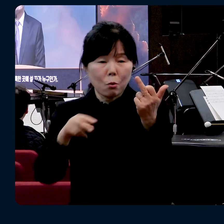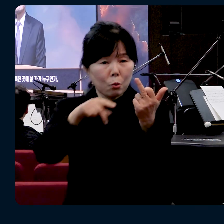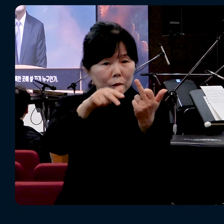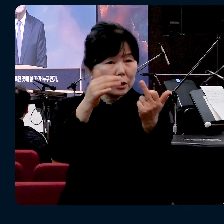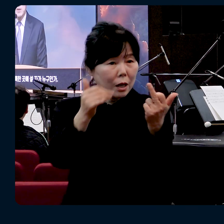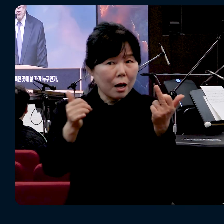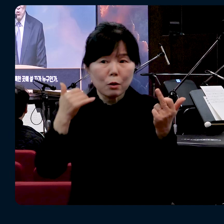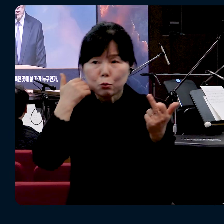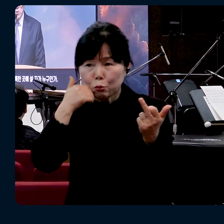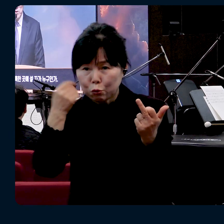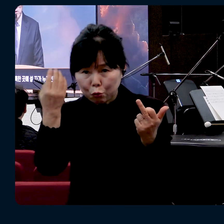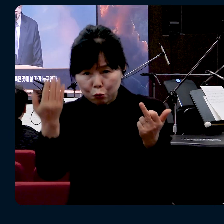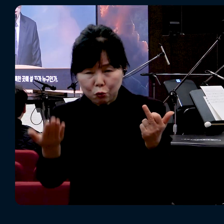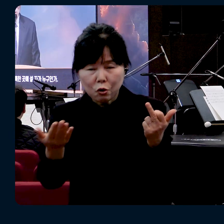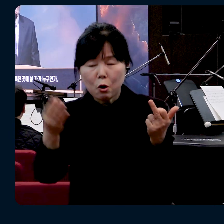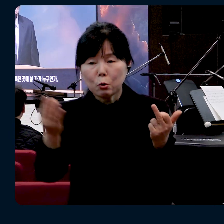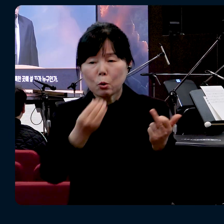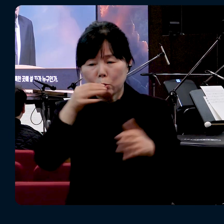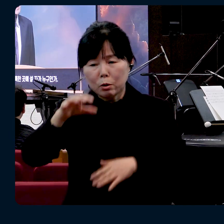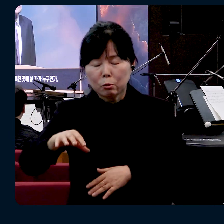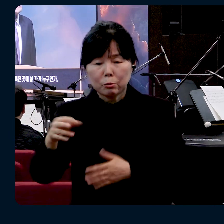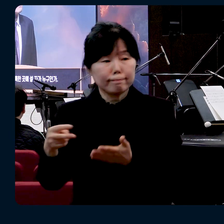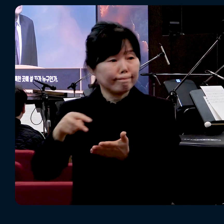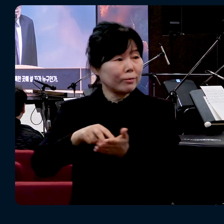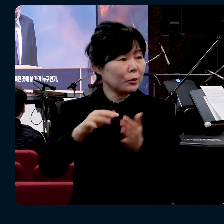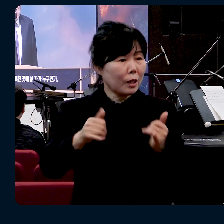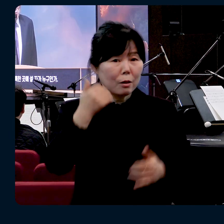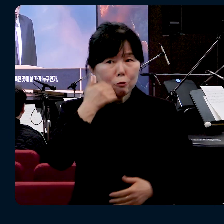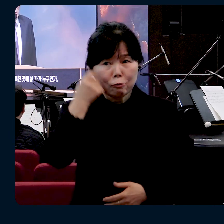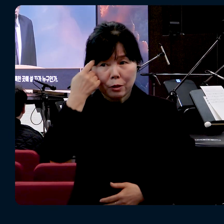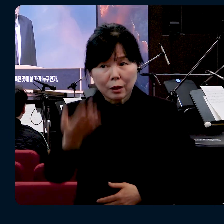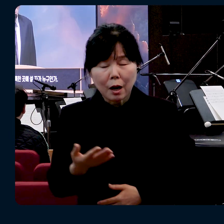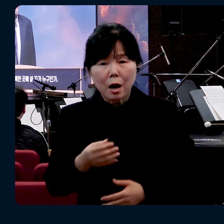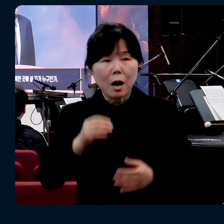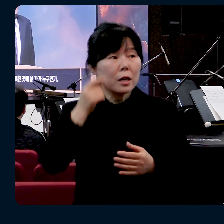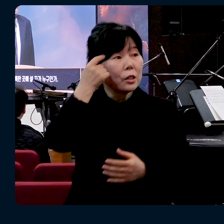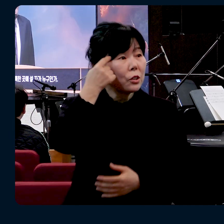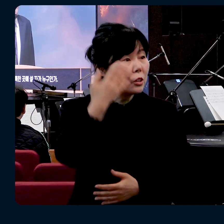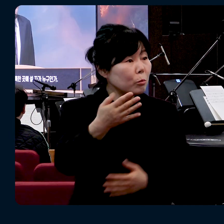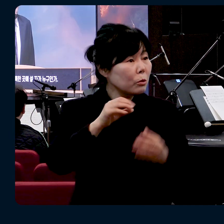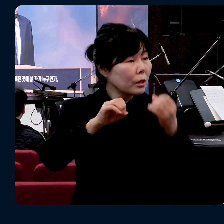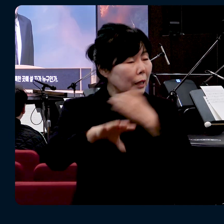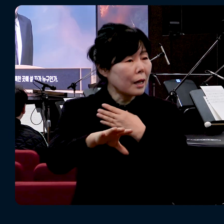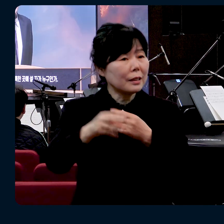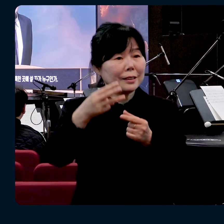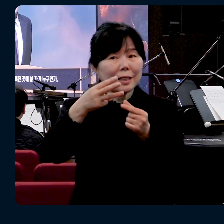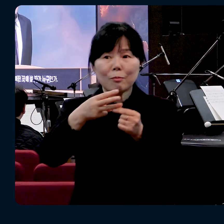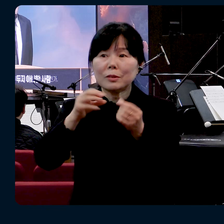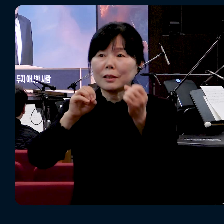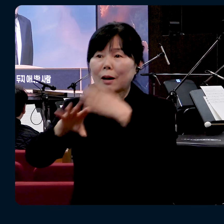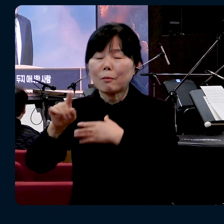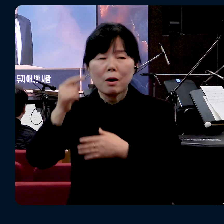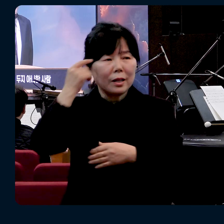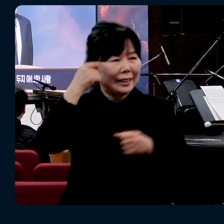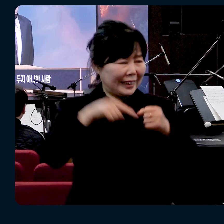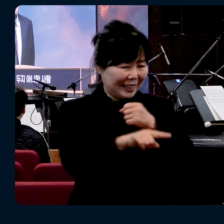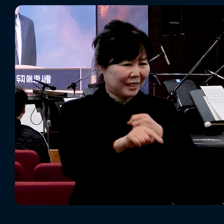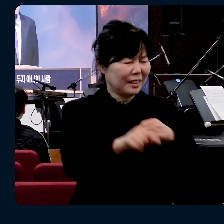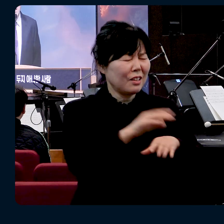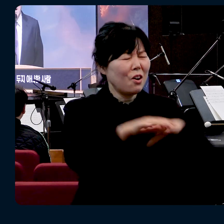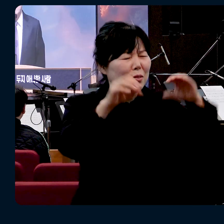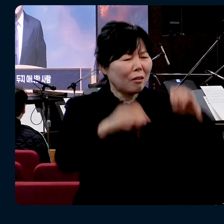여호와의 산에 오를 자가 누구며 그의 거룩한 곳에 설 자가 누구인가? 이 질문에 대한 세 번째 답은요,